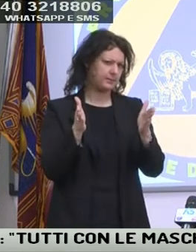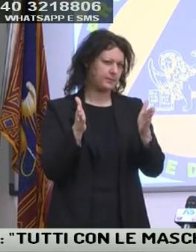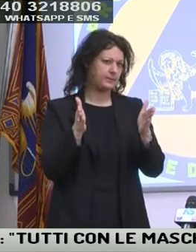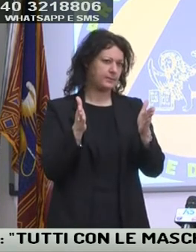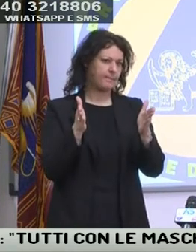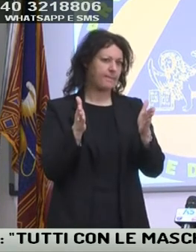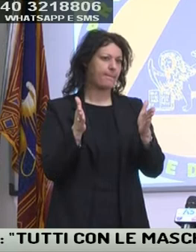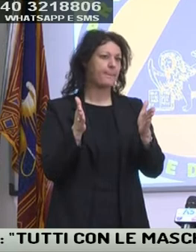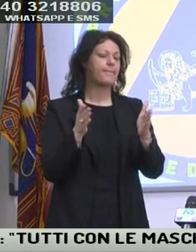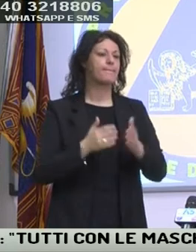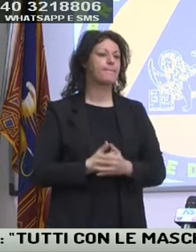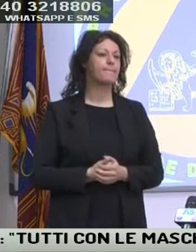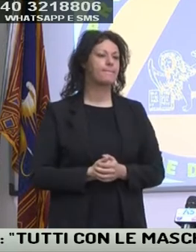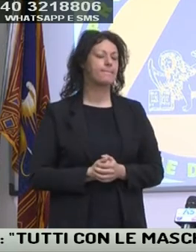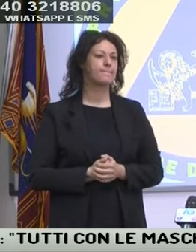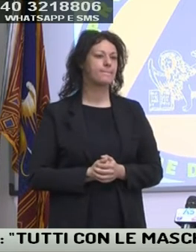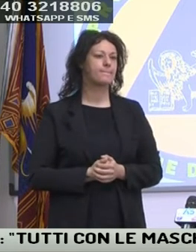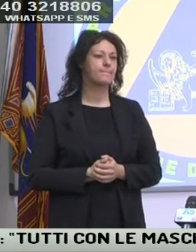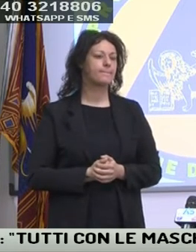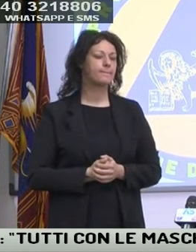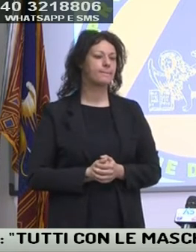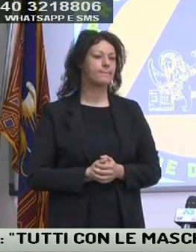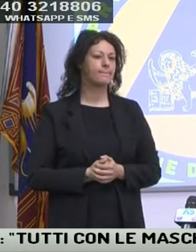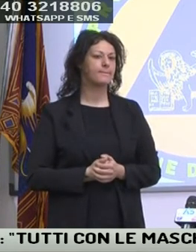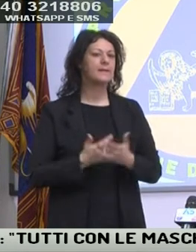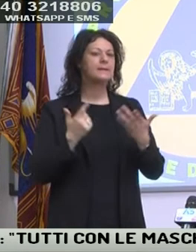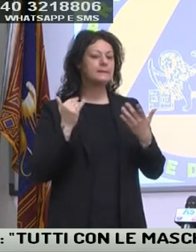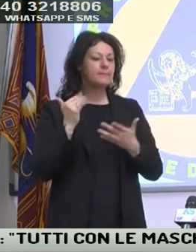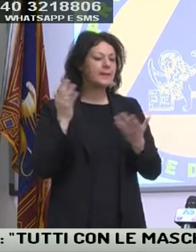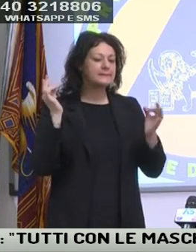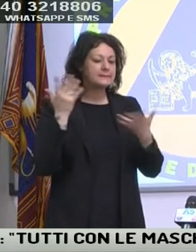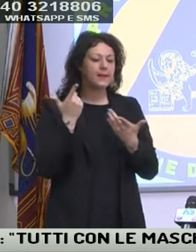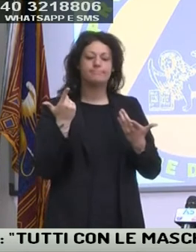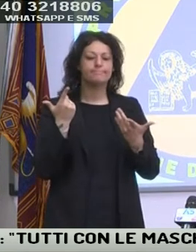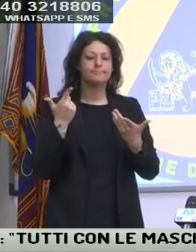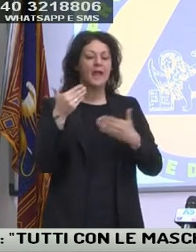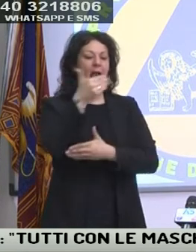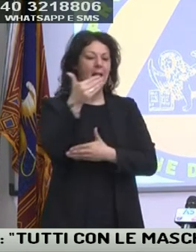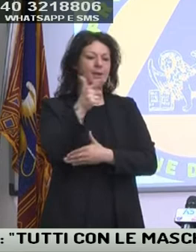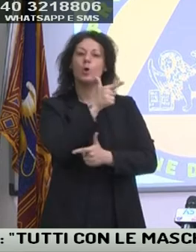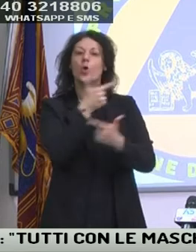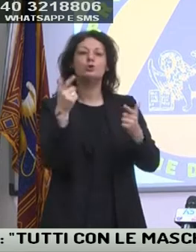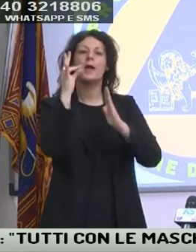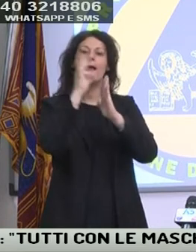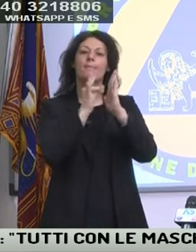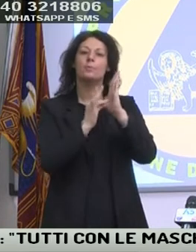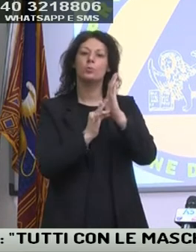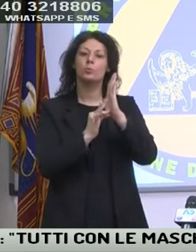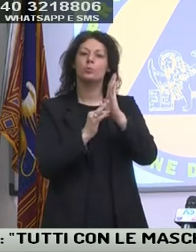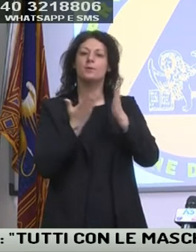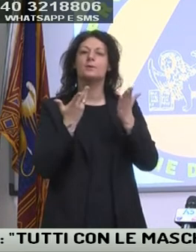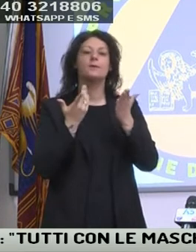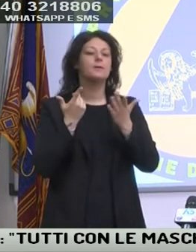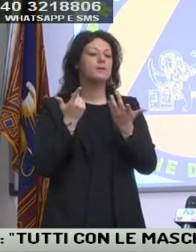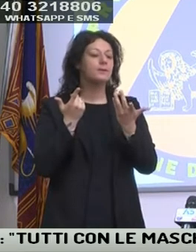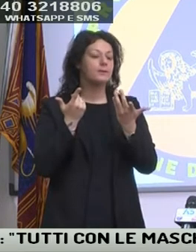ristoranti, ho detto. Ecco, sì, no, però dico gli alberghi. Però se non ci sono le linee guida, dicono gli albergatori, noi non apriamo. Ecco, cosa può